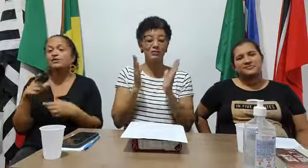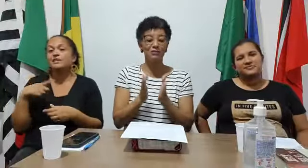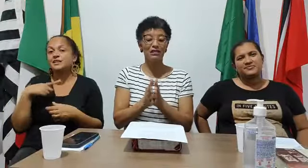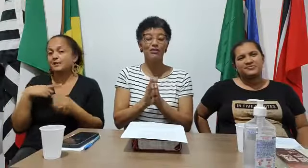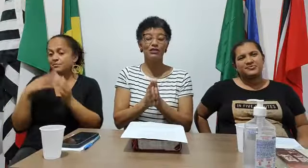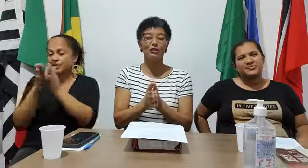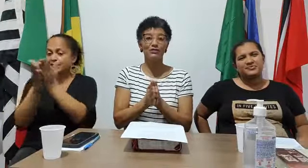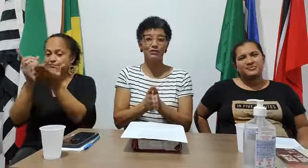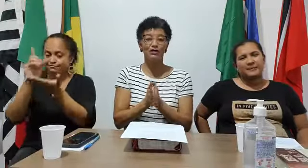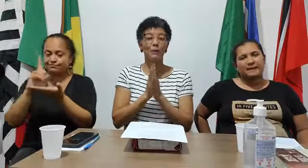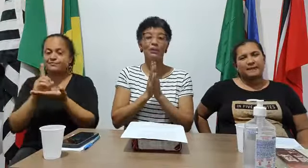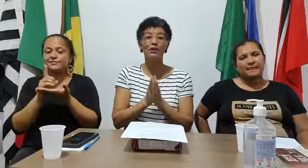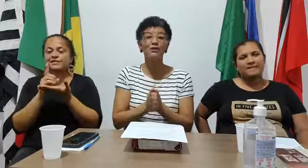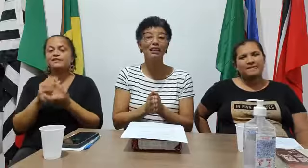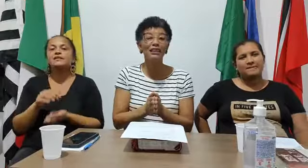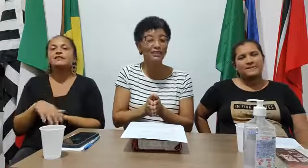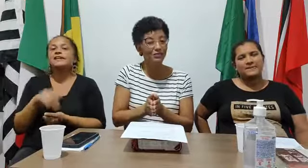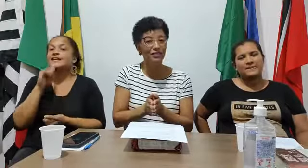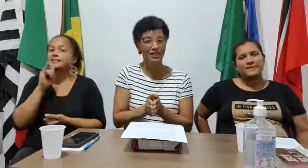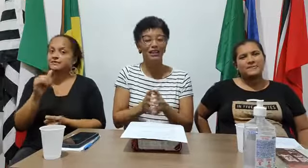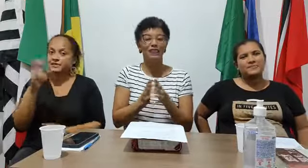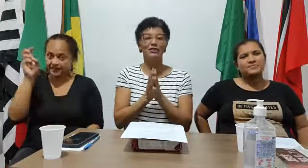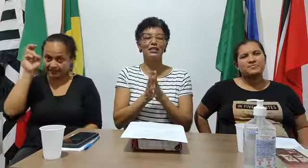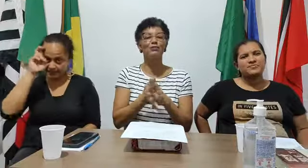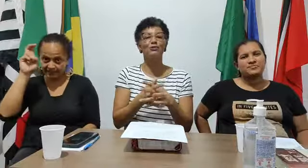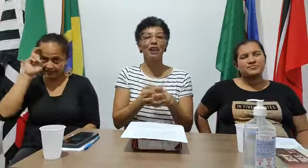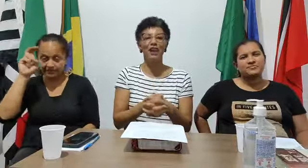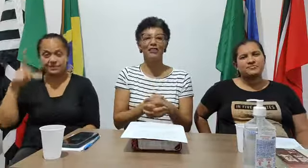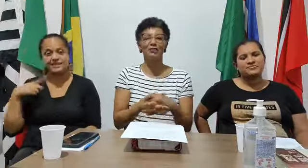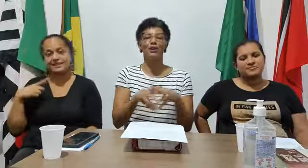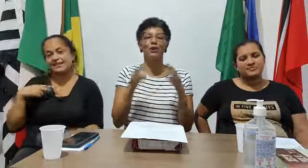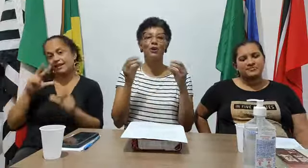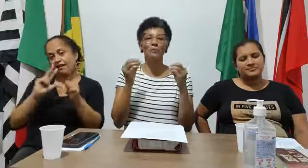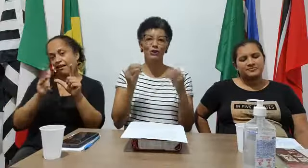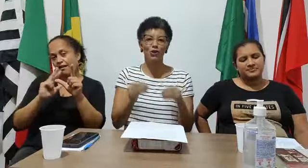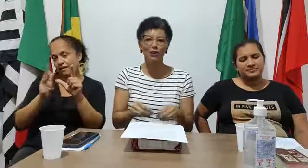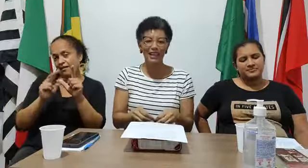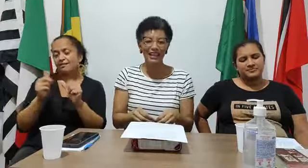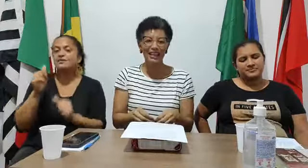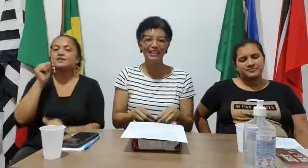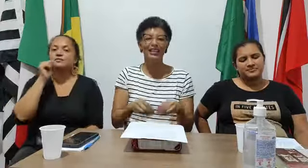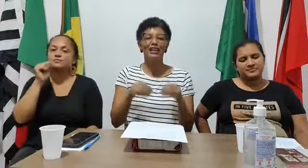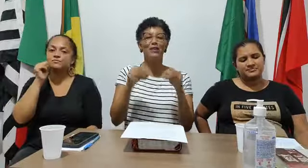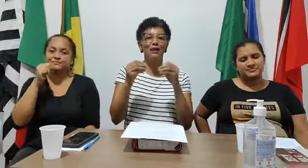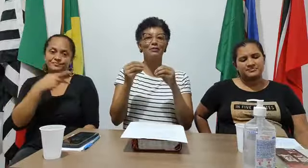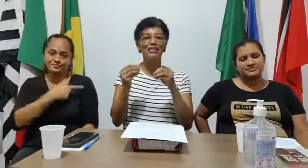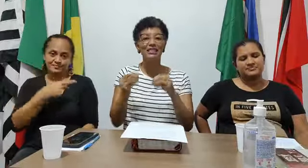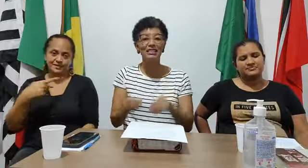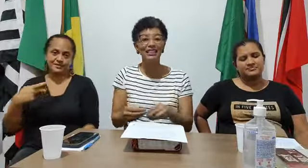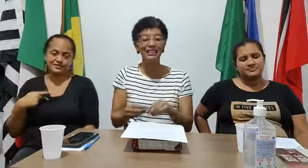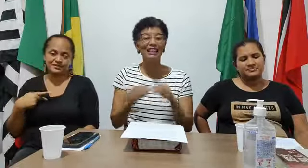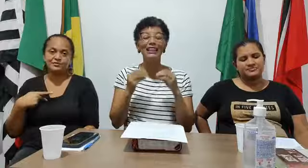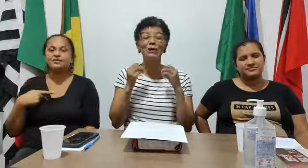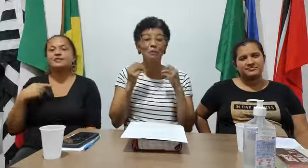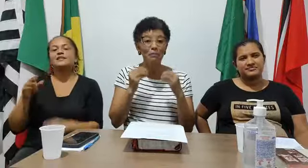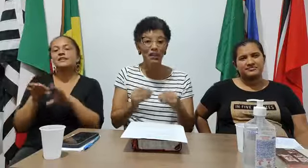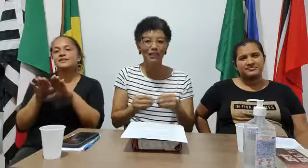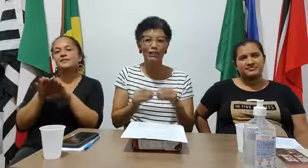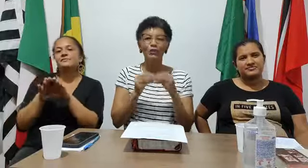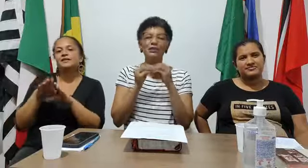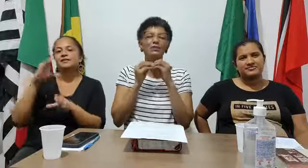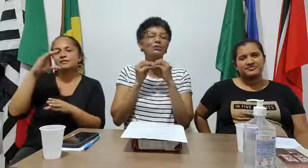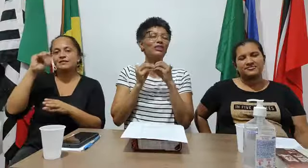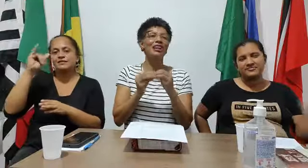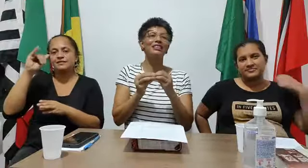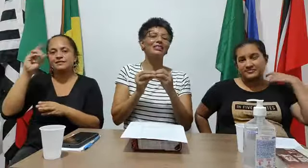E nós vamos reforçar o aviso. Na próxima quinta-feira, nós teremos uma live com a pastora Irene e com a irmã Cida. Não